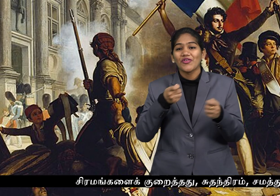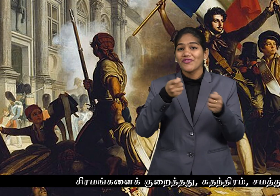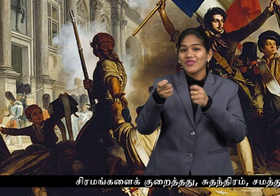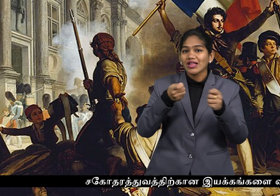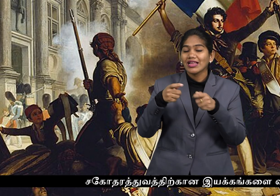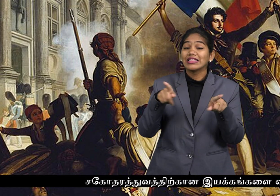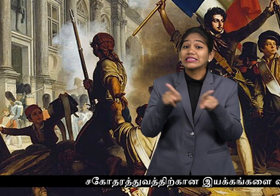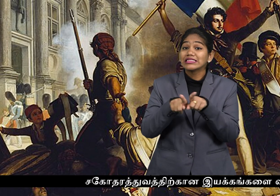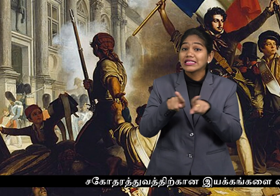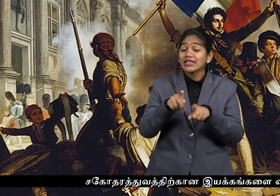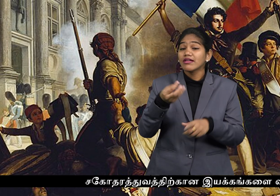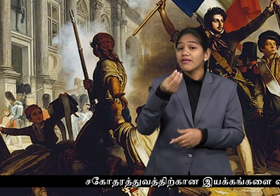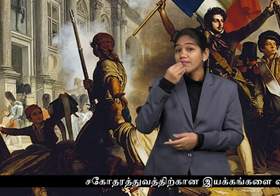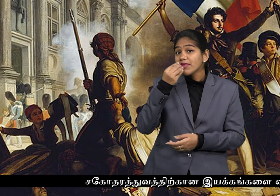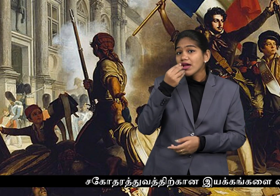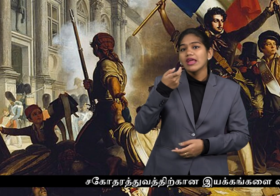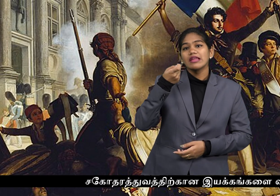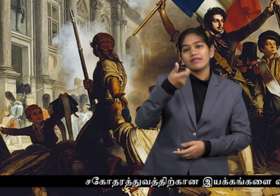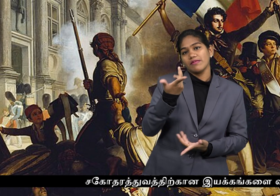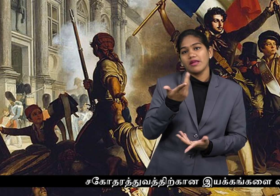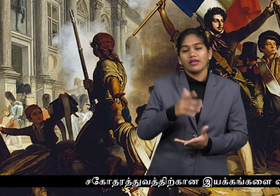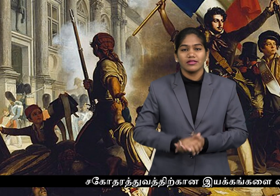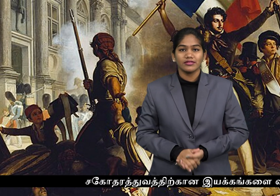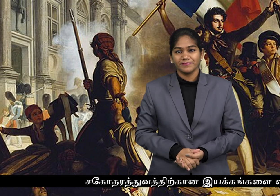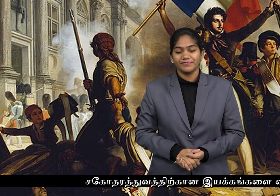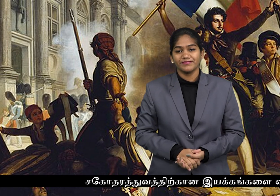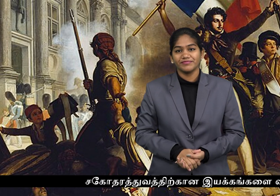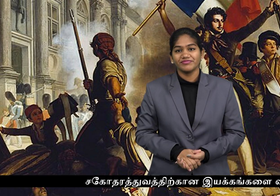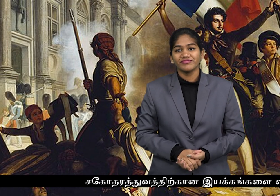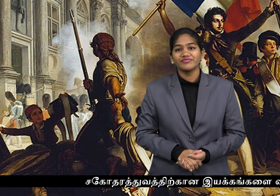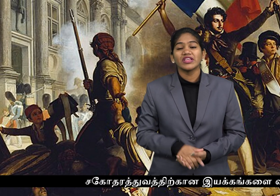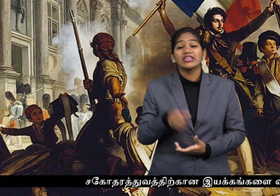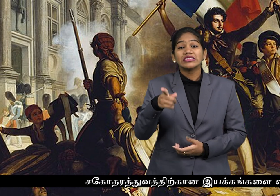மற்றும் சகோதரத்துவத்திற்கான இயக்கங்களை வளர்ப்பது.